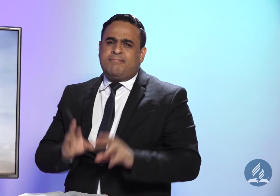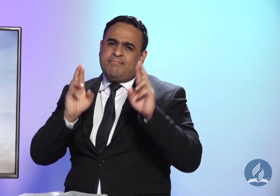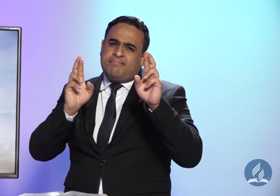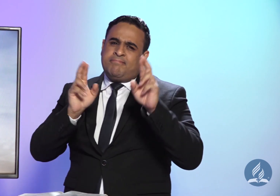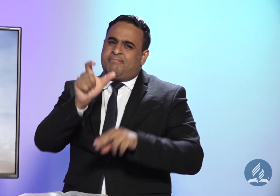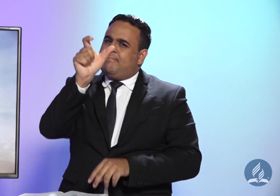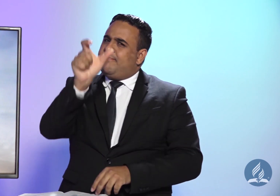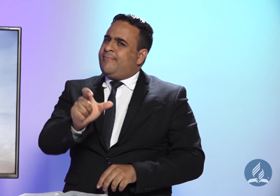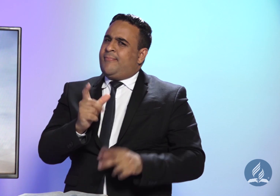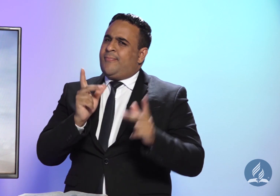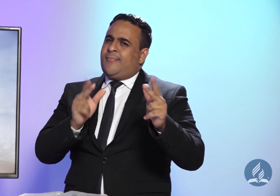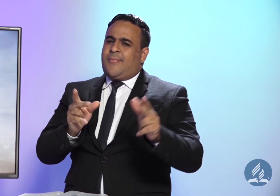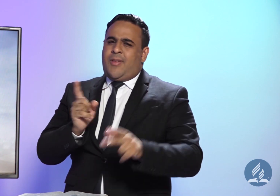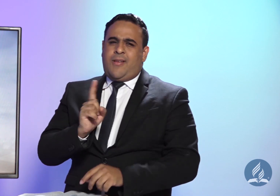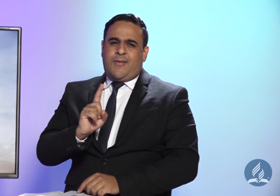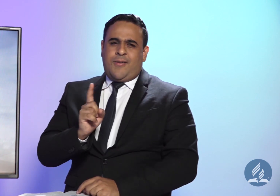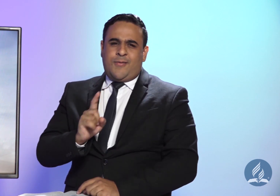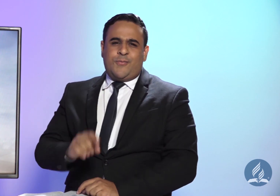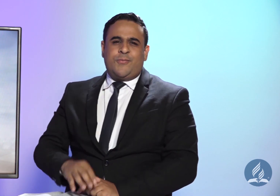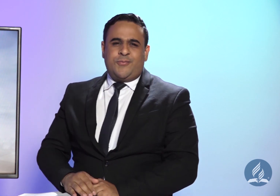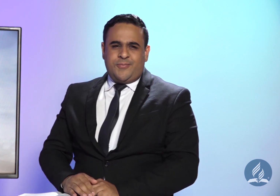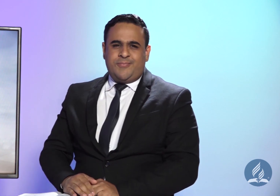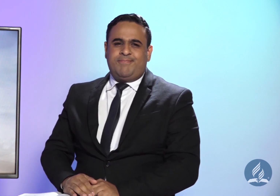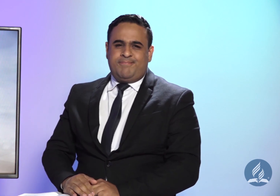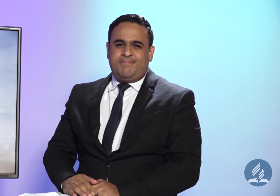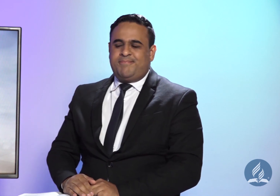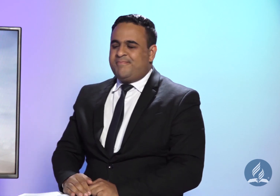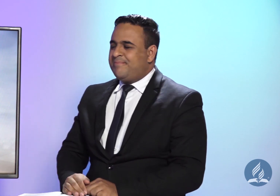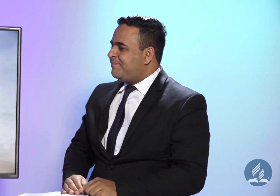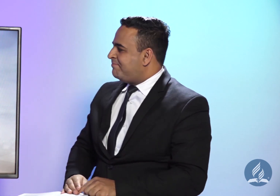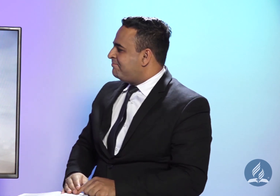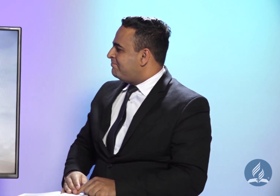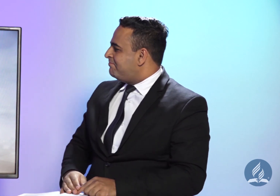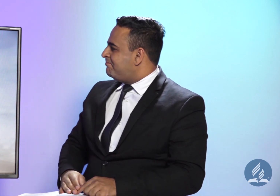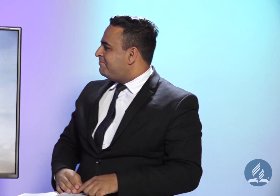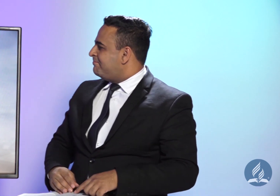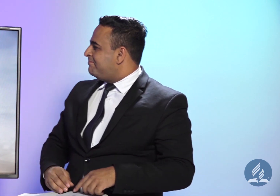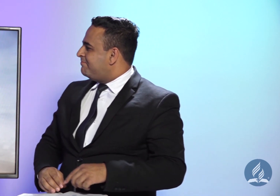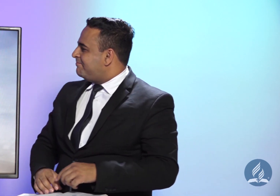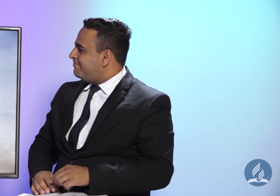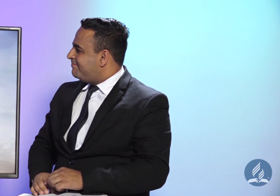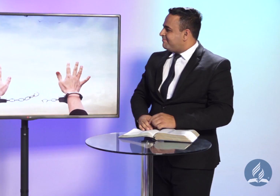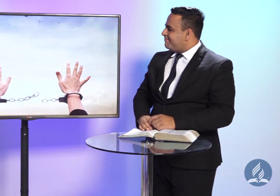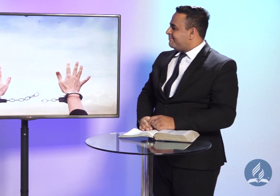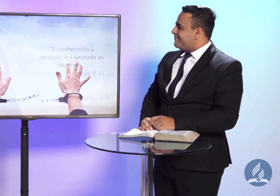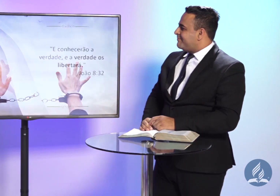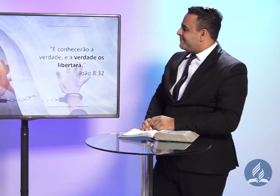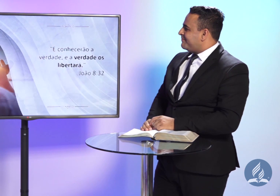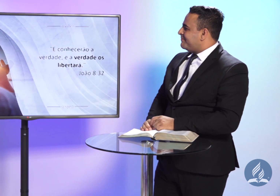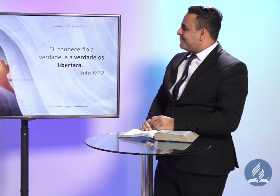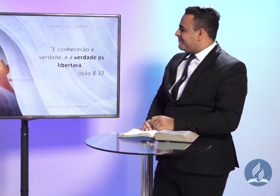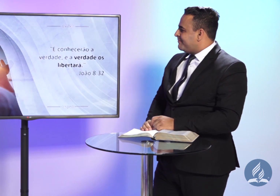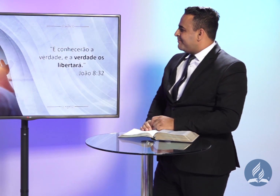estão ativos na vida das pessoas para que elas possam ser enganadas e seduzidas e assim perderem a